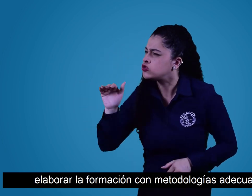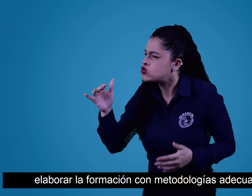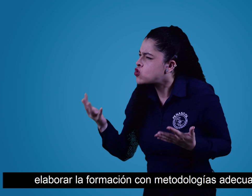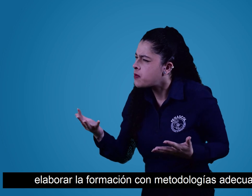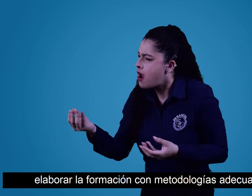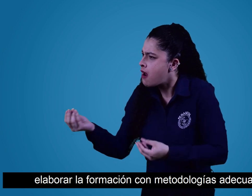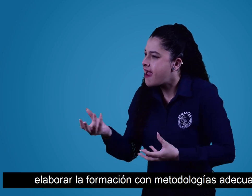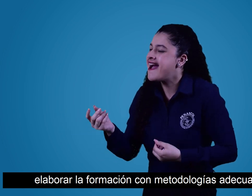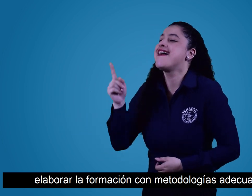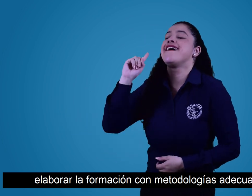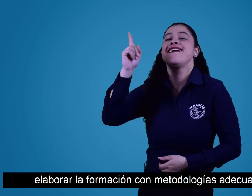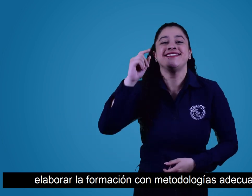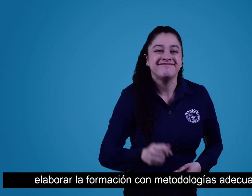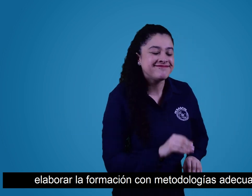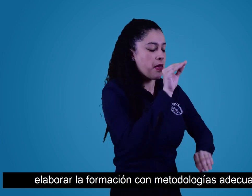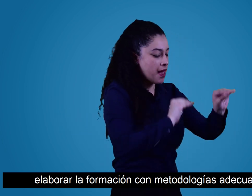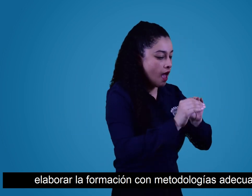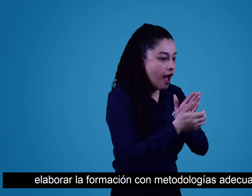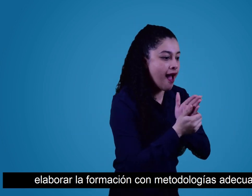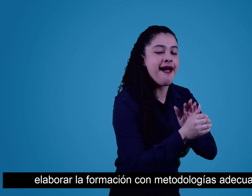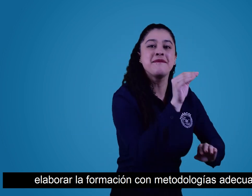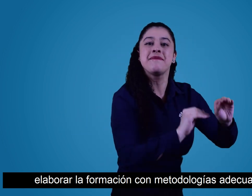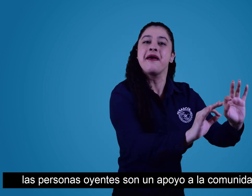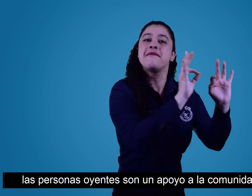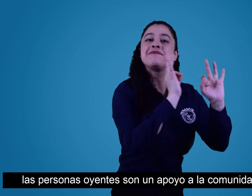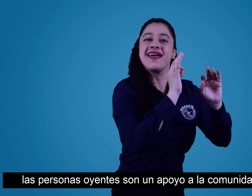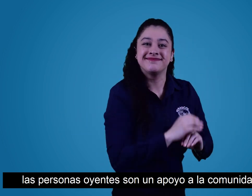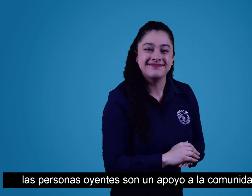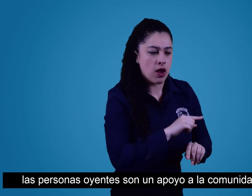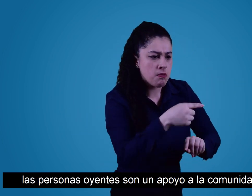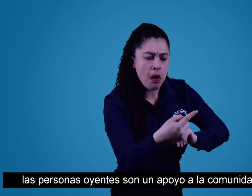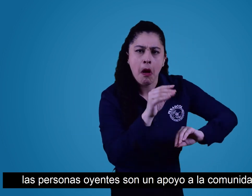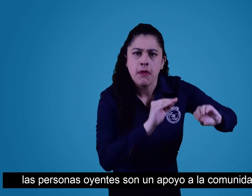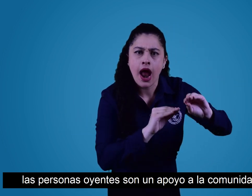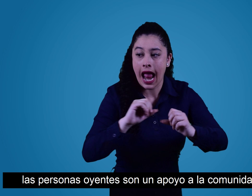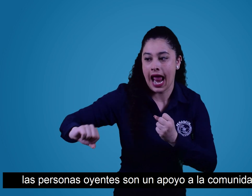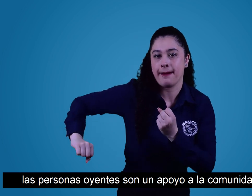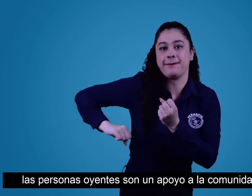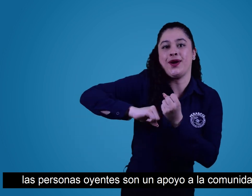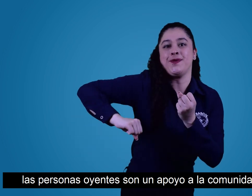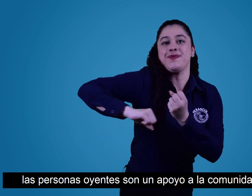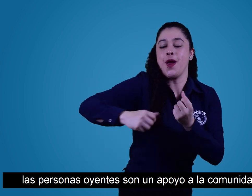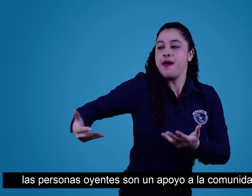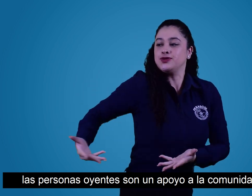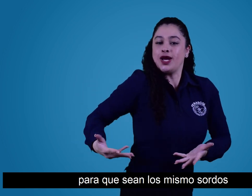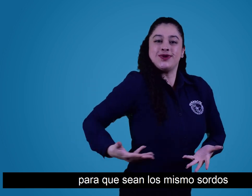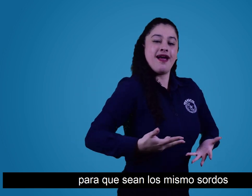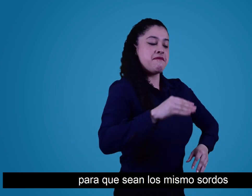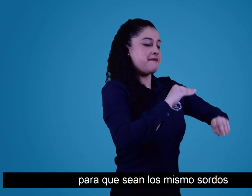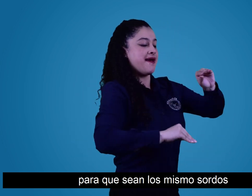elaborar la formación con metodologías adecuadas. Las personas oyentes son un apoyo a la comunidad sorda para que sean los